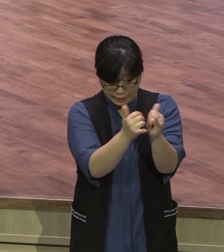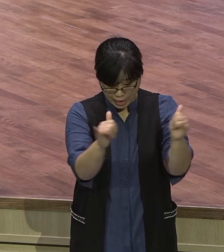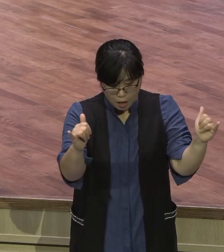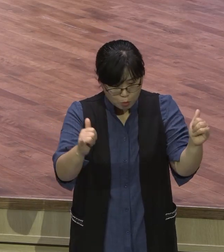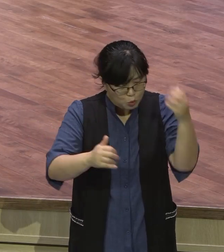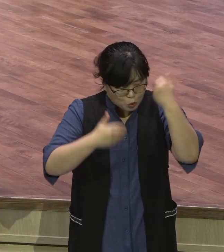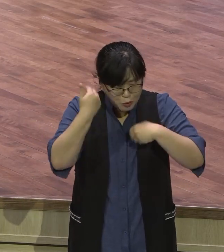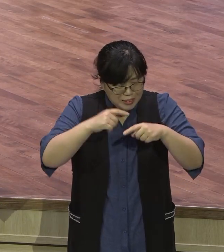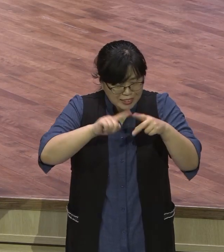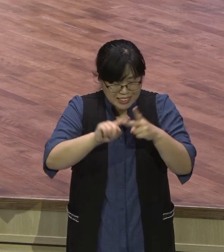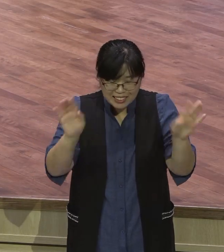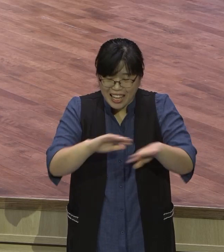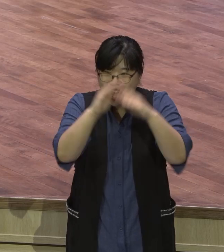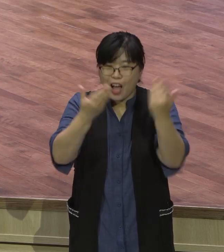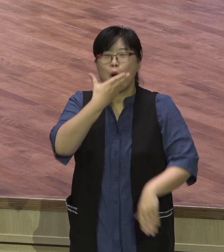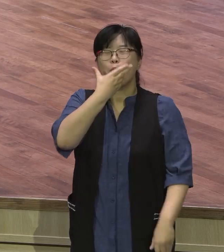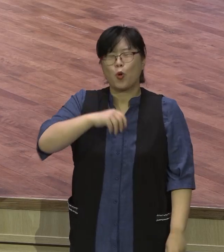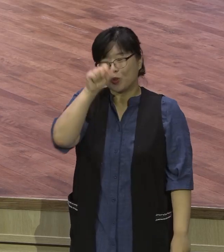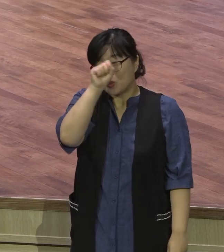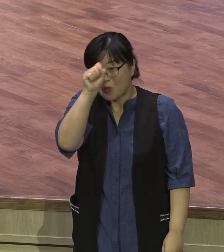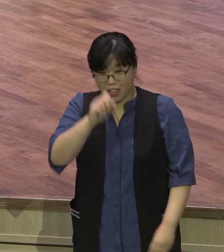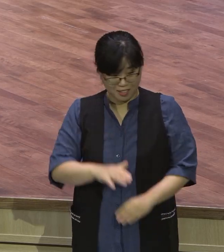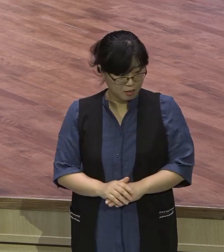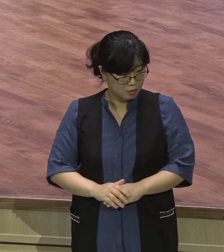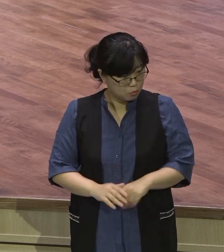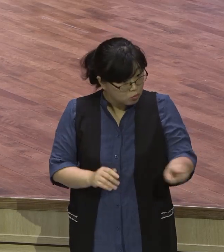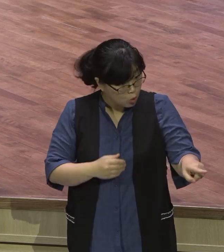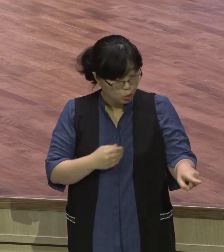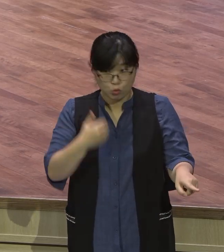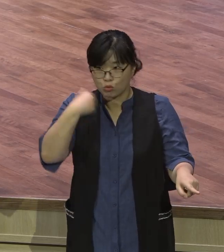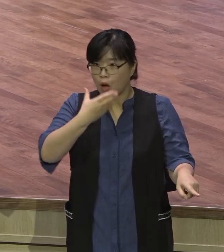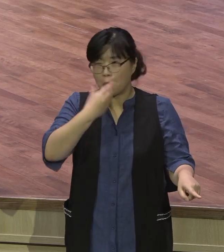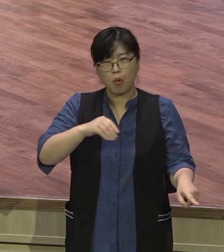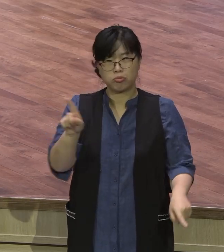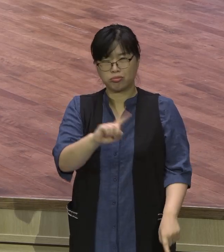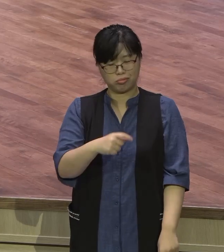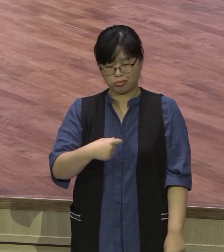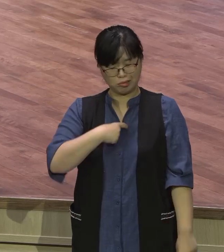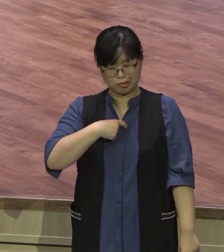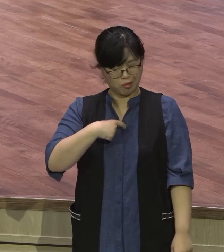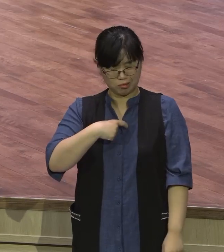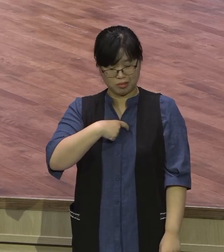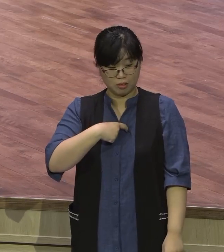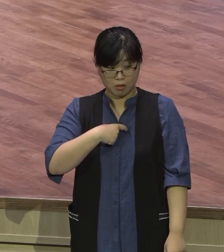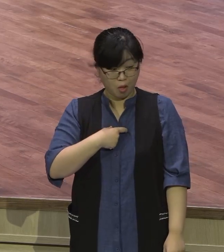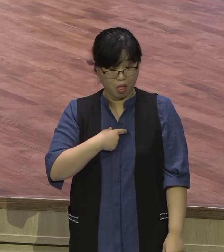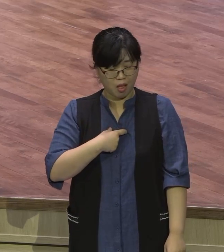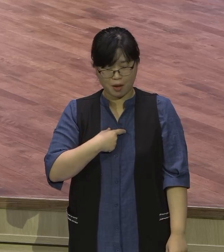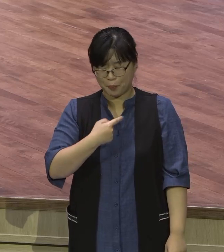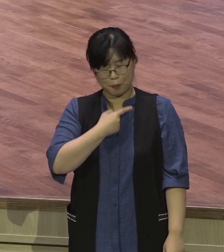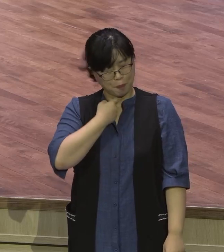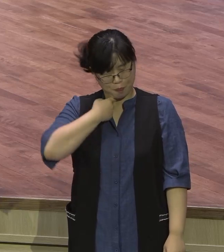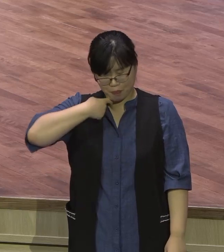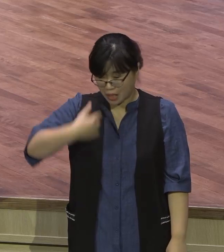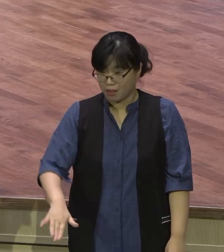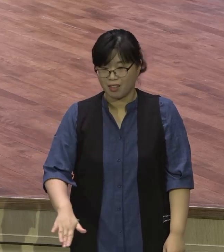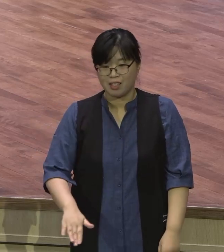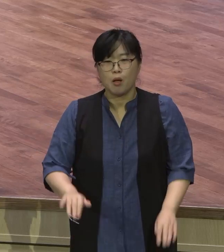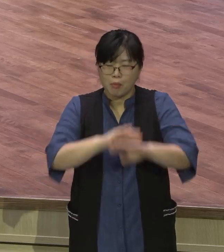복받기를 좋아합니다. 복받기를 싫어한다는 사람을 저는 본 적이 없습니다. 복이라고 하면